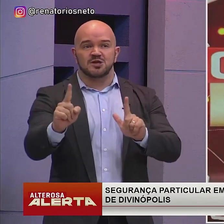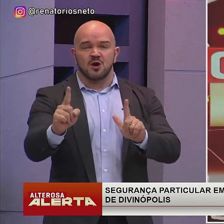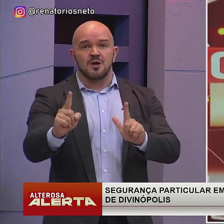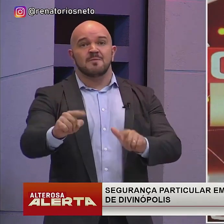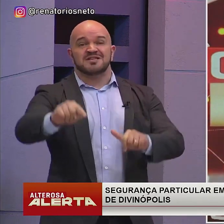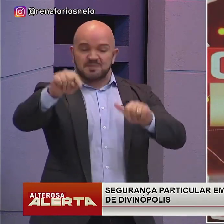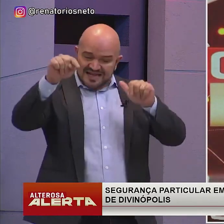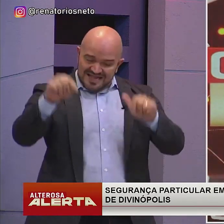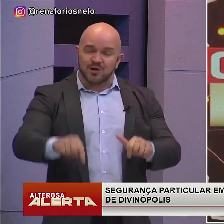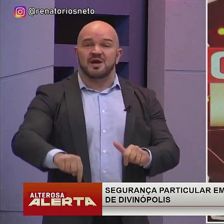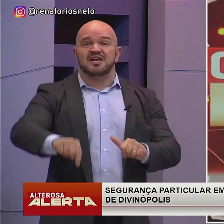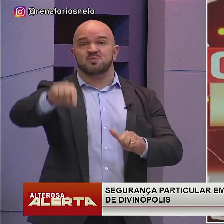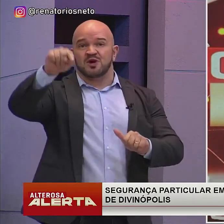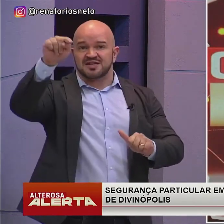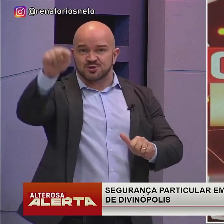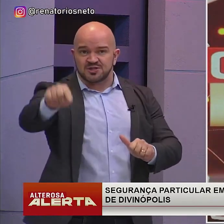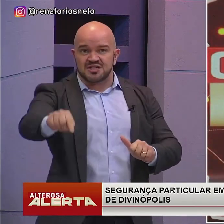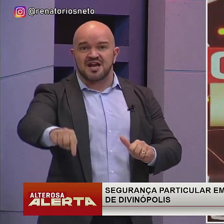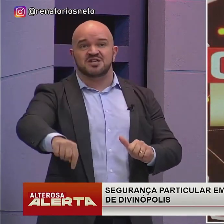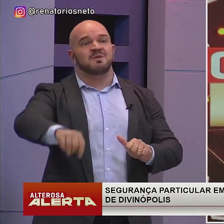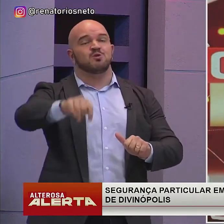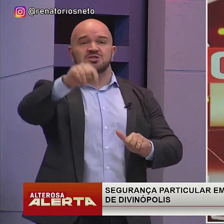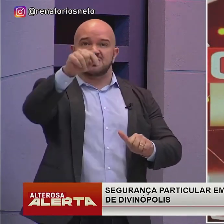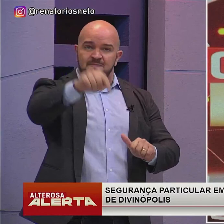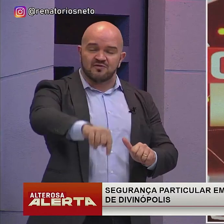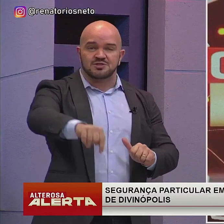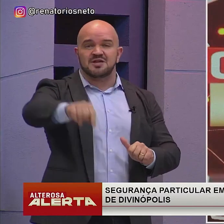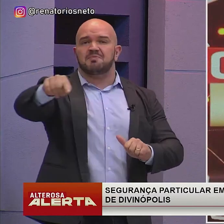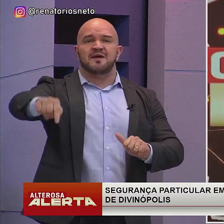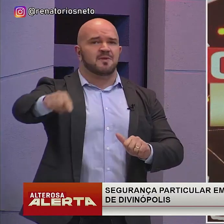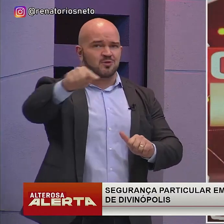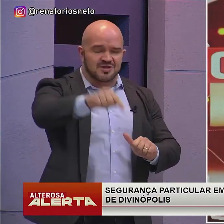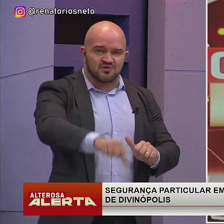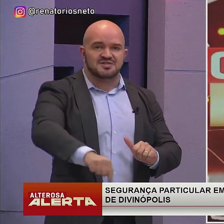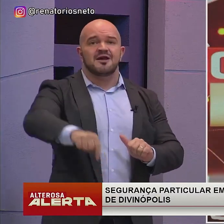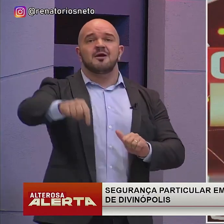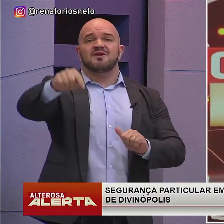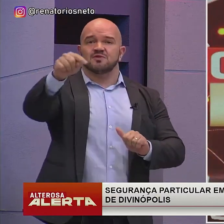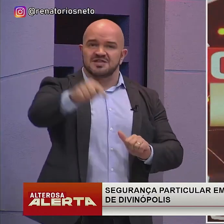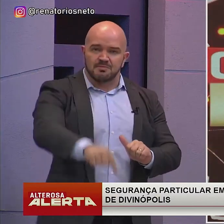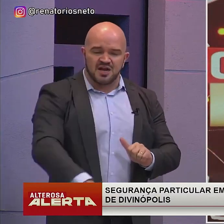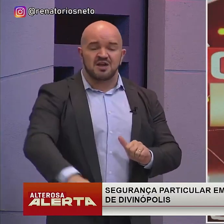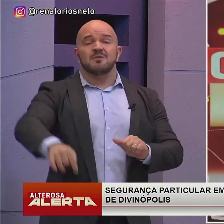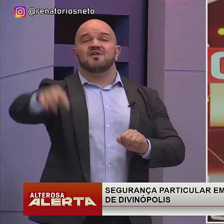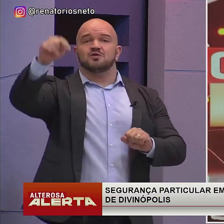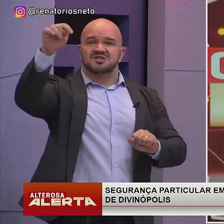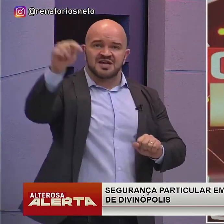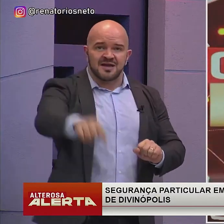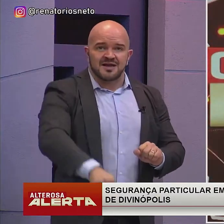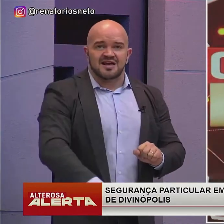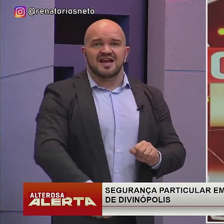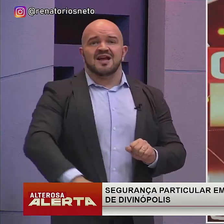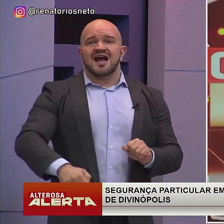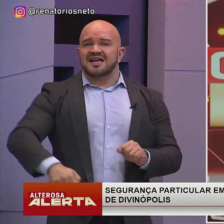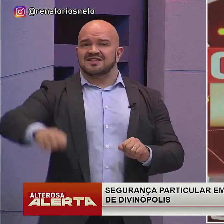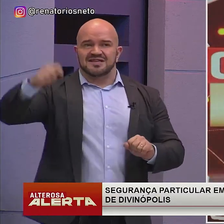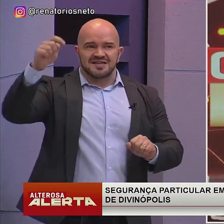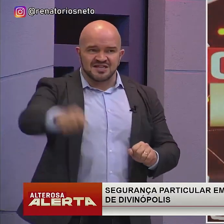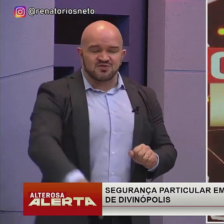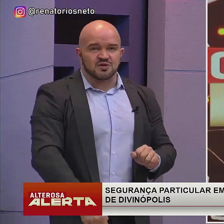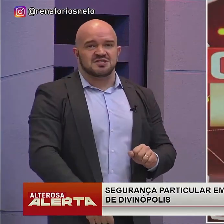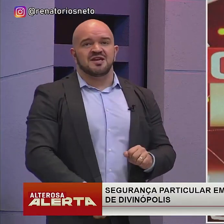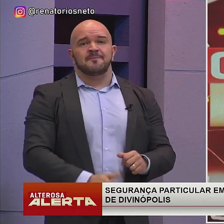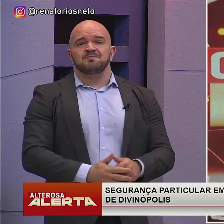fake news, não. Mas para dar uma resposta à sociedade. Para mostrar para você, pai, para mostrar para você, mãe, para você, né,